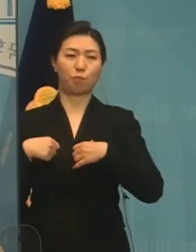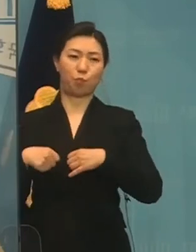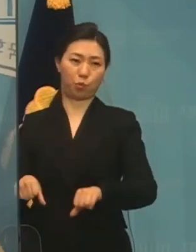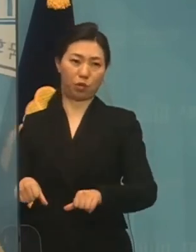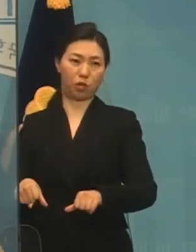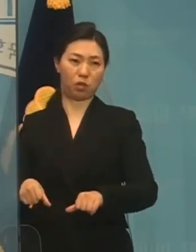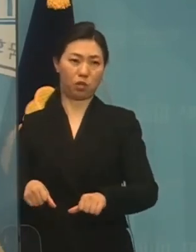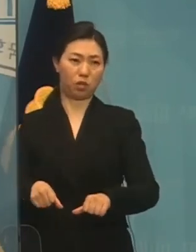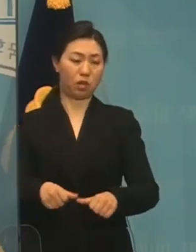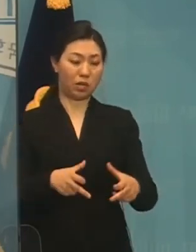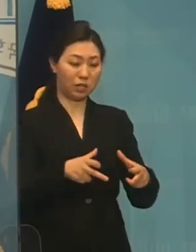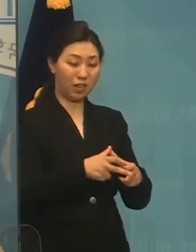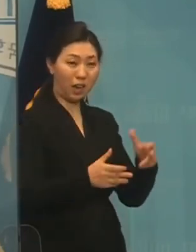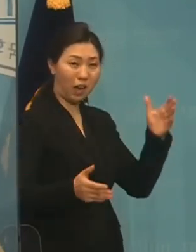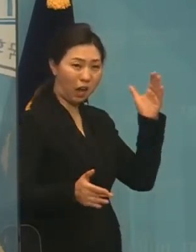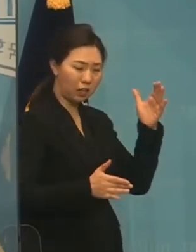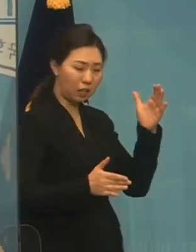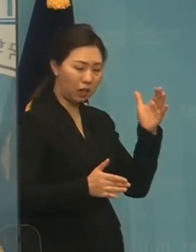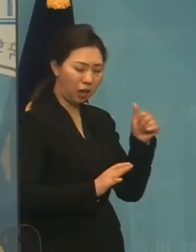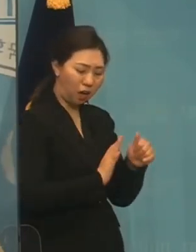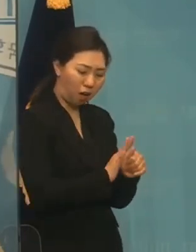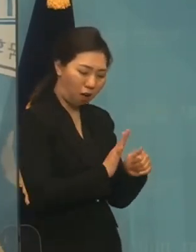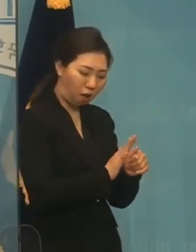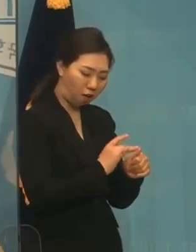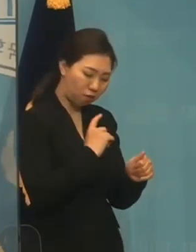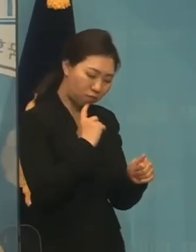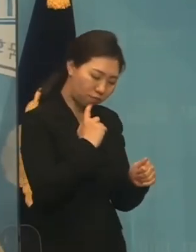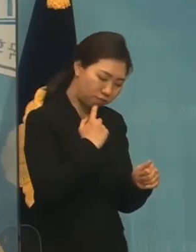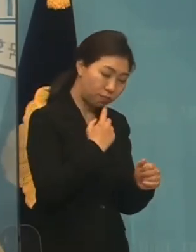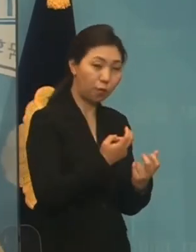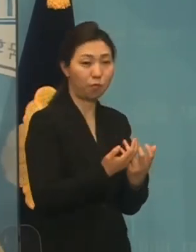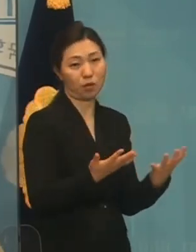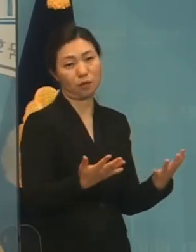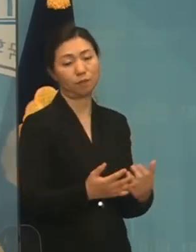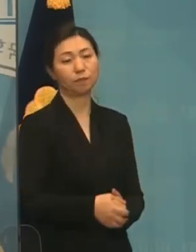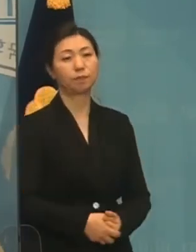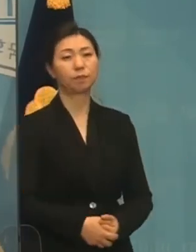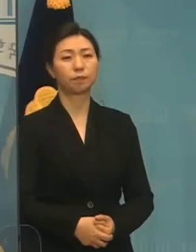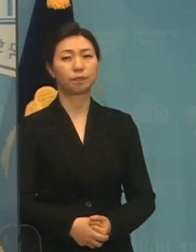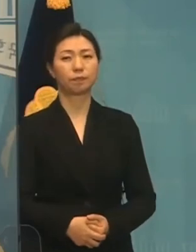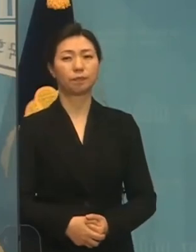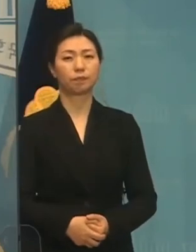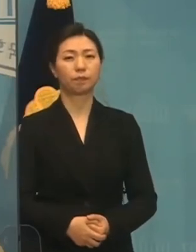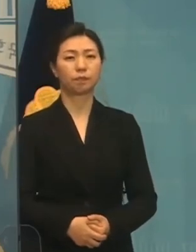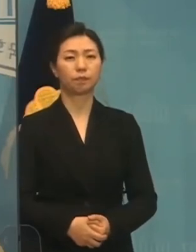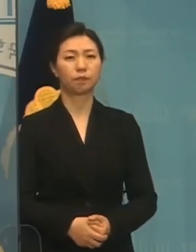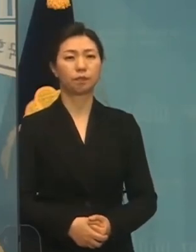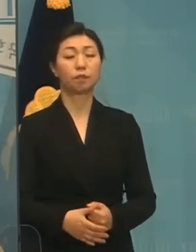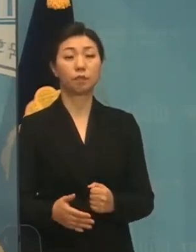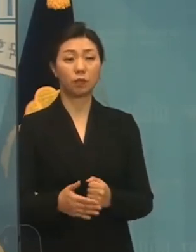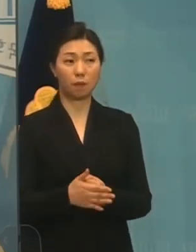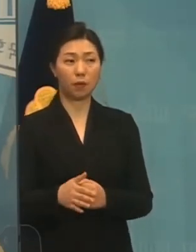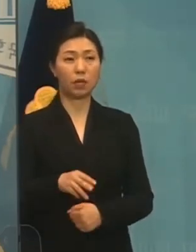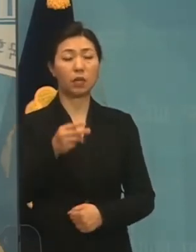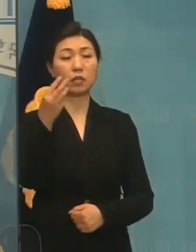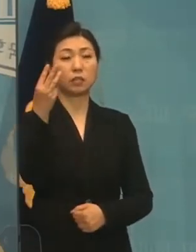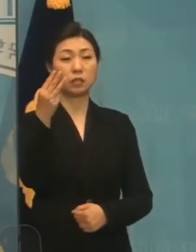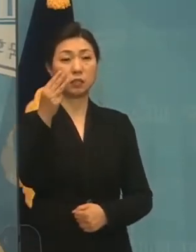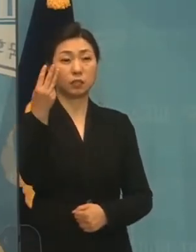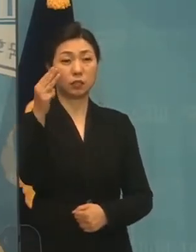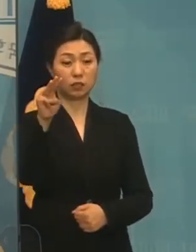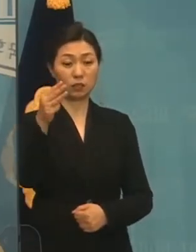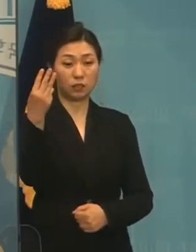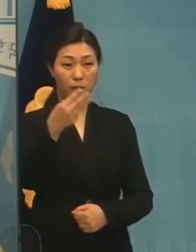학생에게 매달릴 수밖에 없는 특성이 있습니다. 그래서 대략